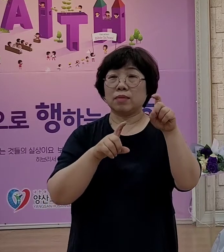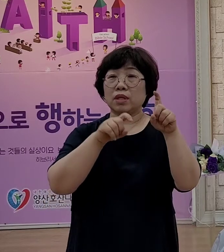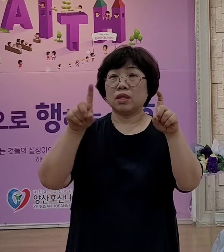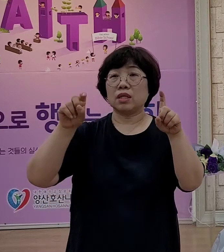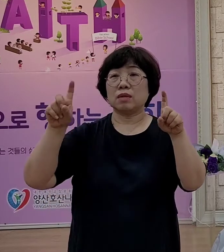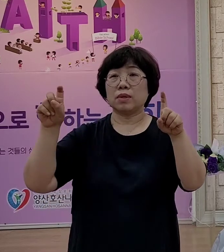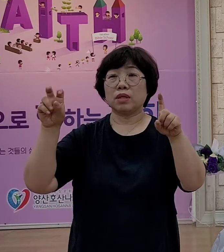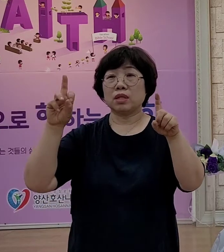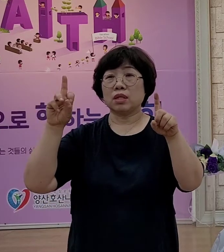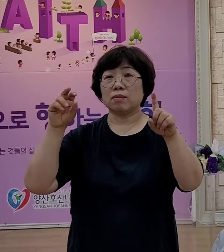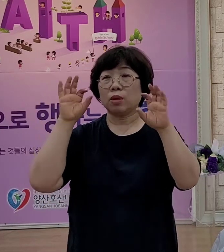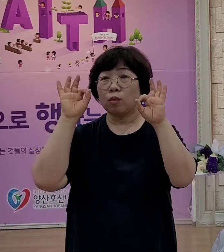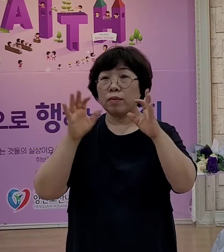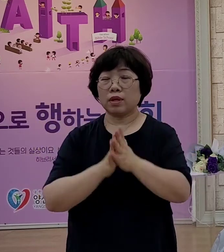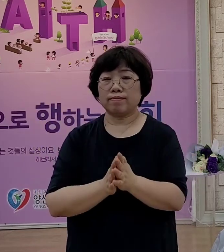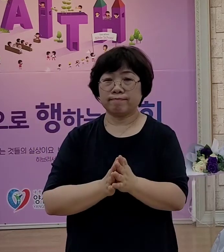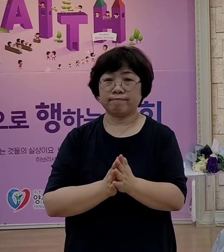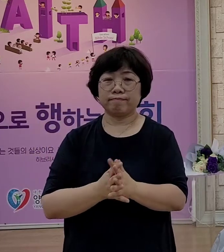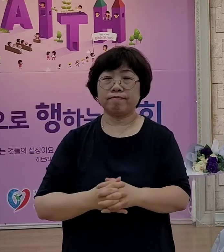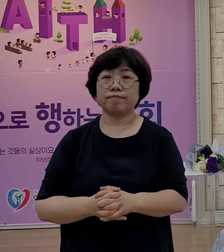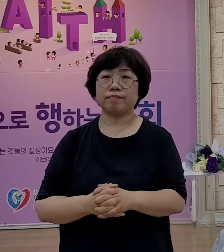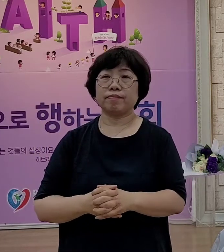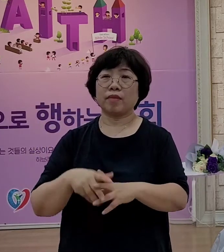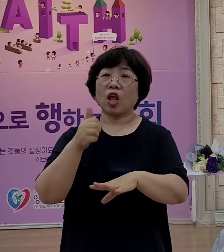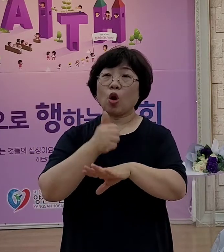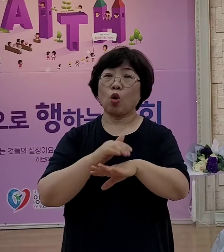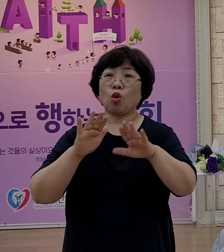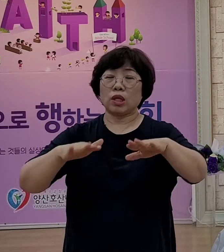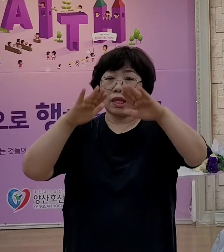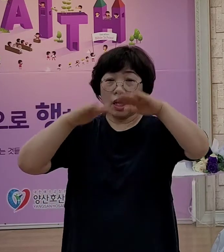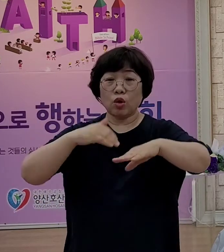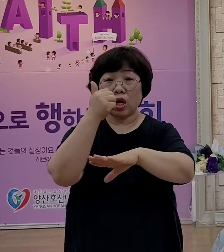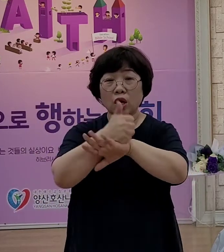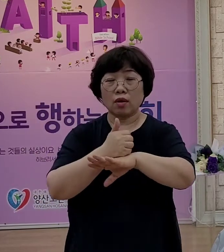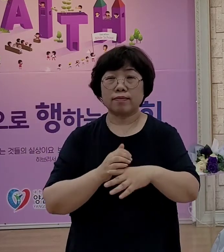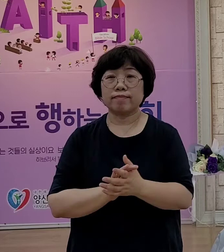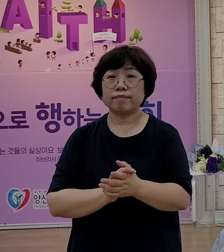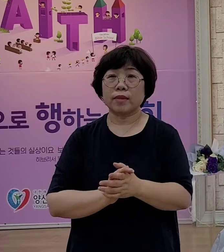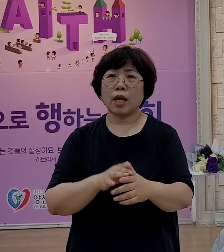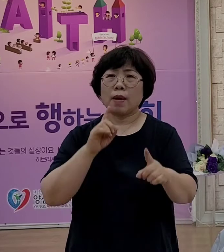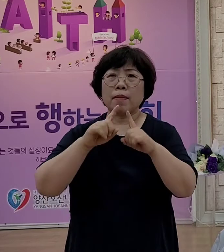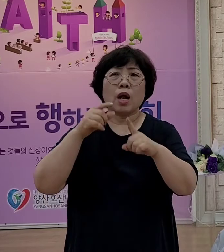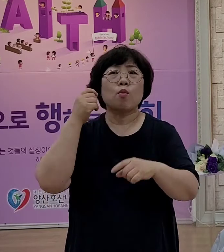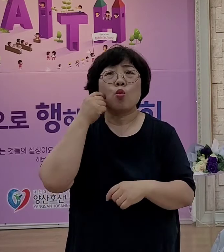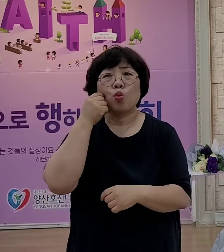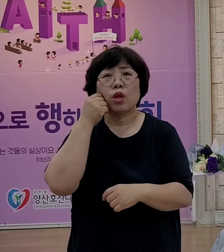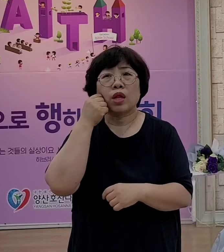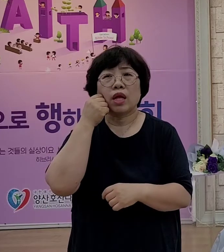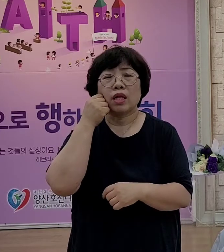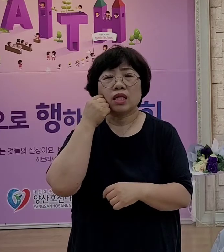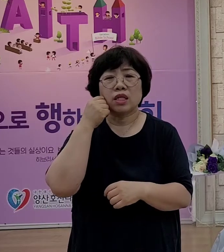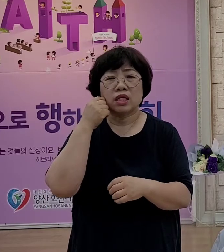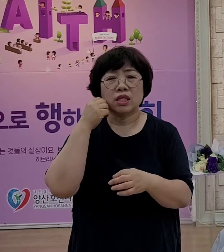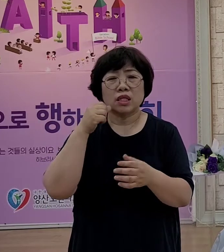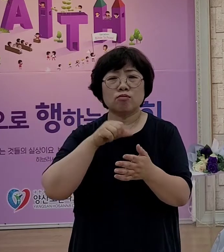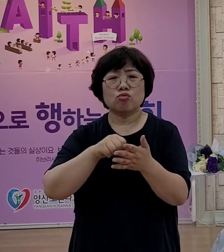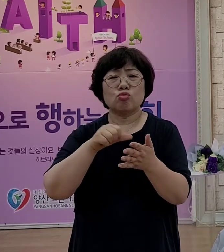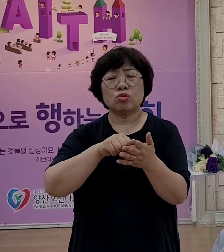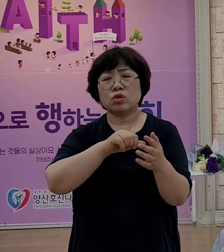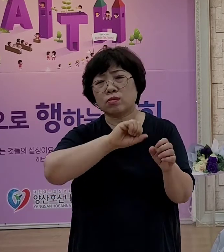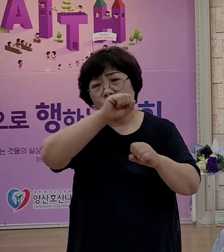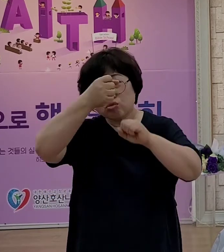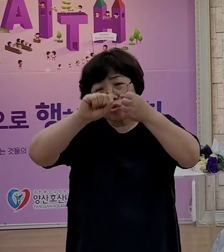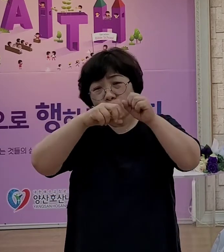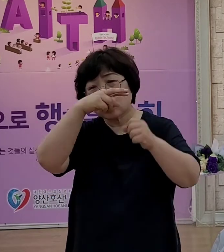이 11절, 12절에 보면 결론적으로 이제 말씀하는데, 말 못하는 피조물도 이 무슨